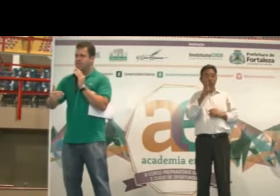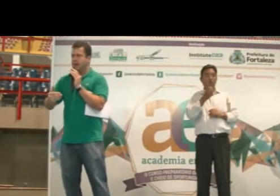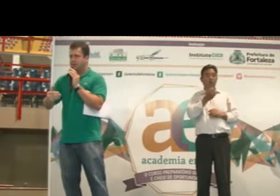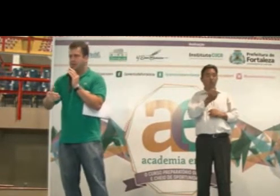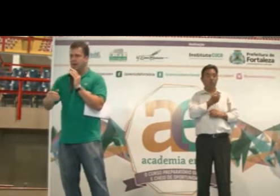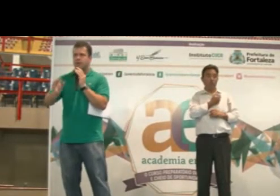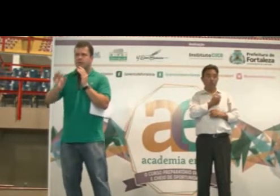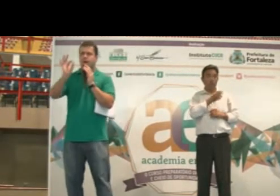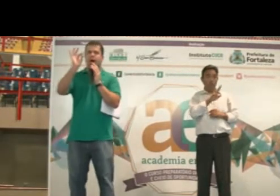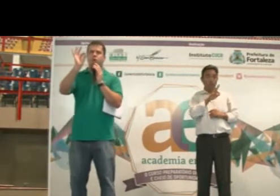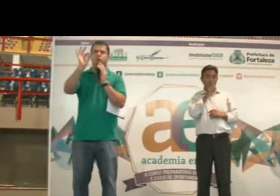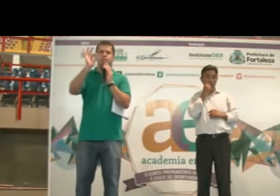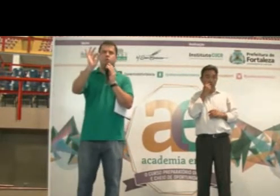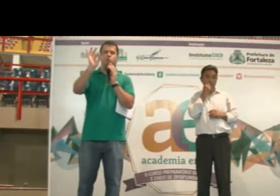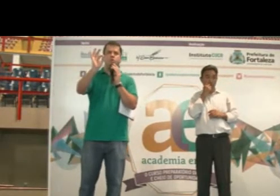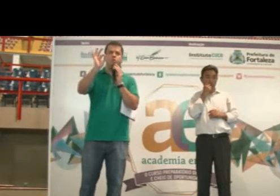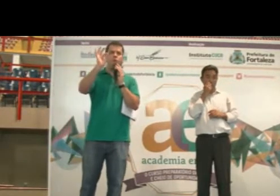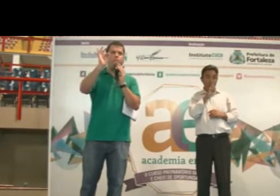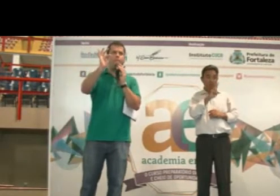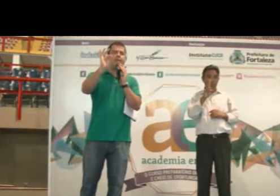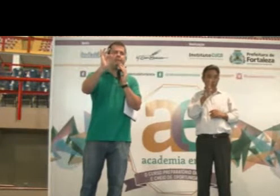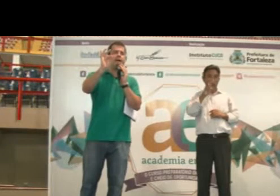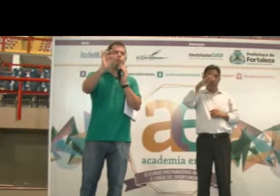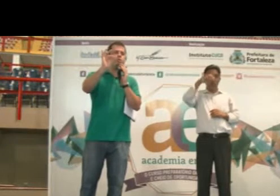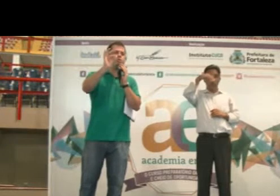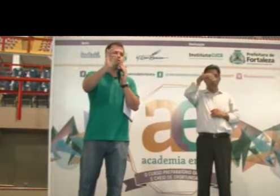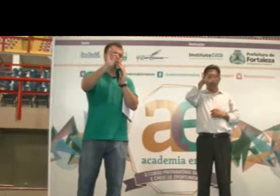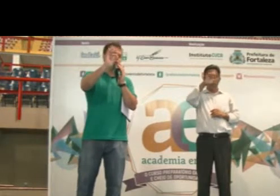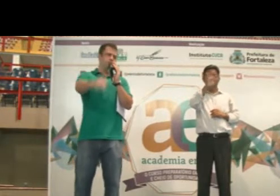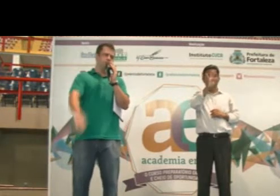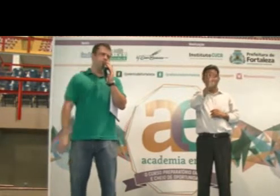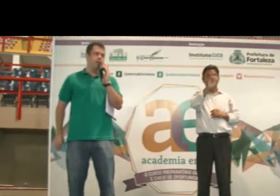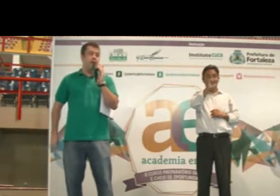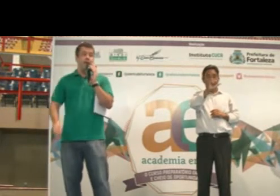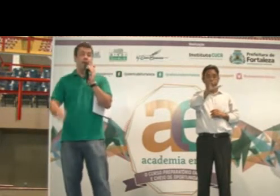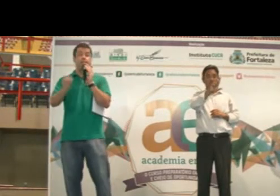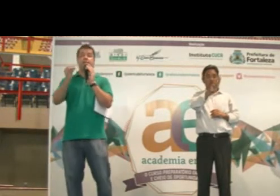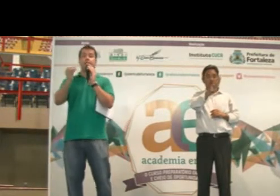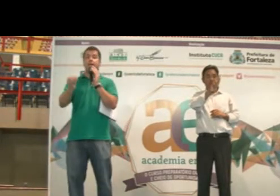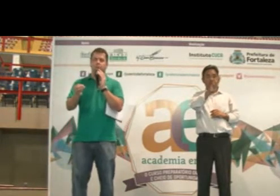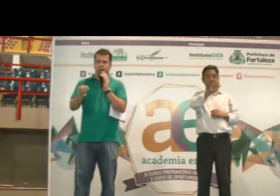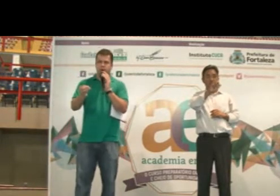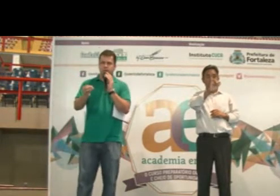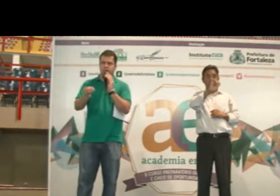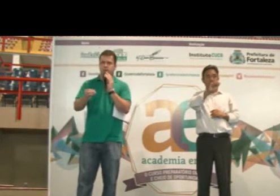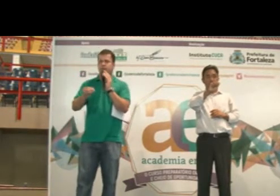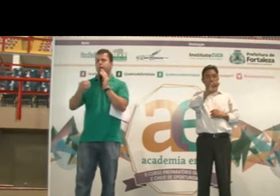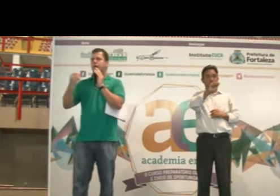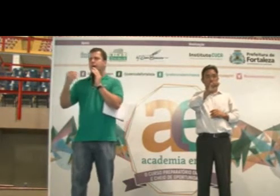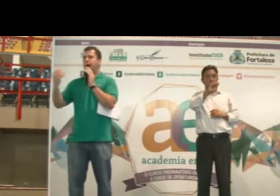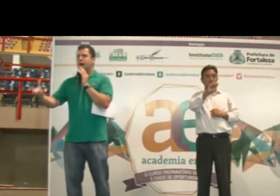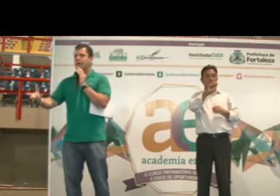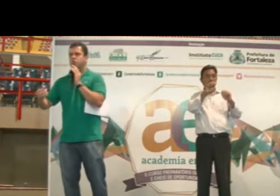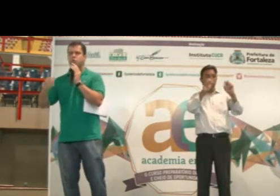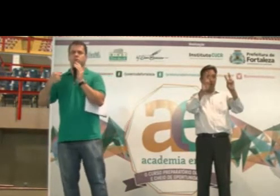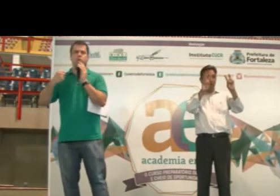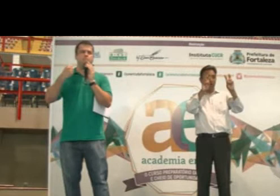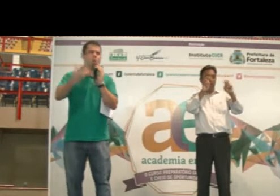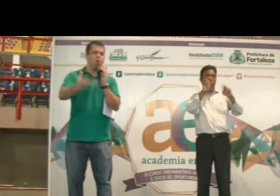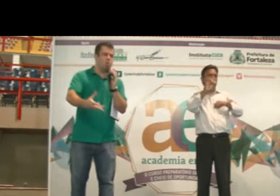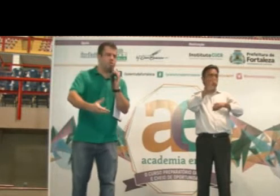uma revisada, tá? Anotem esse nomezinho, ó, metalurgia. Esse tema, né,